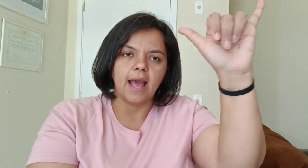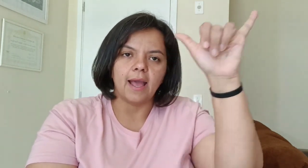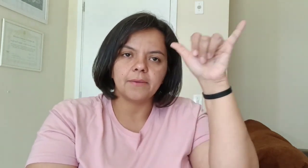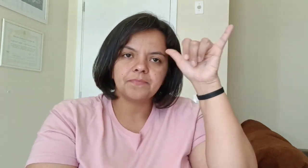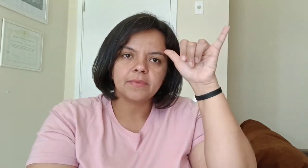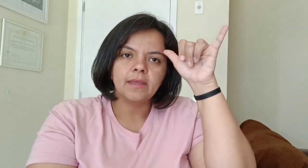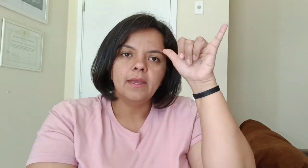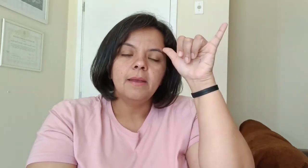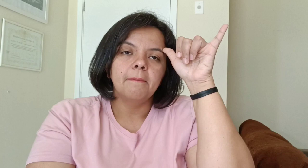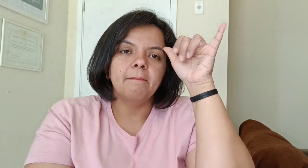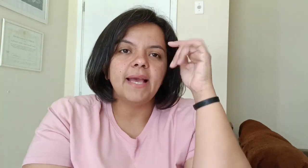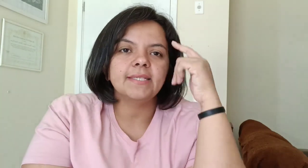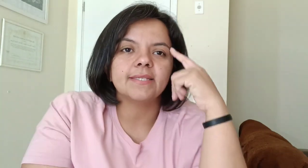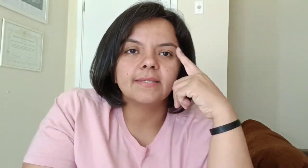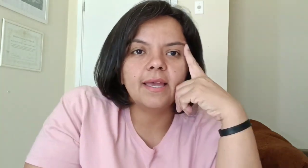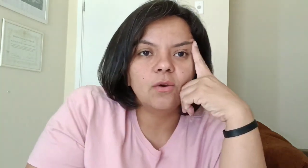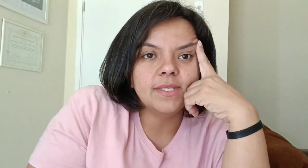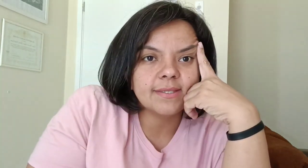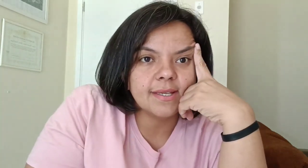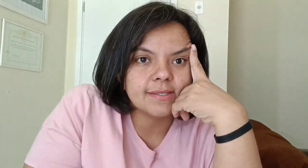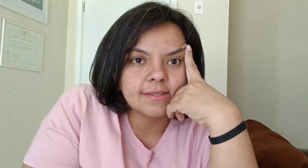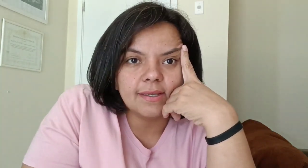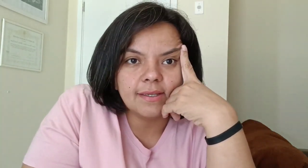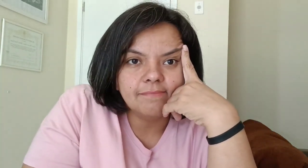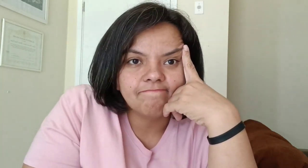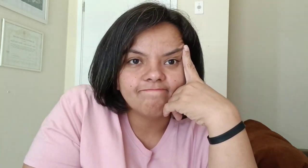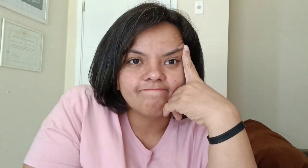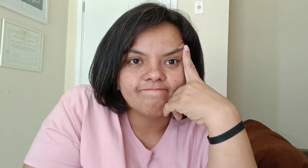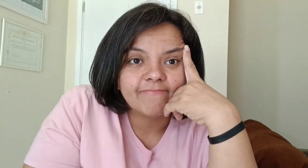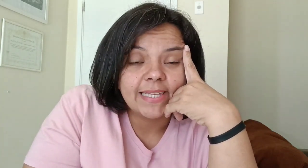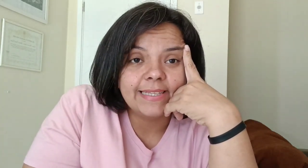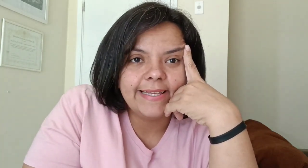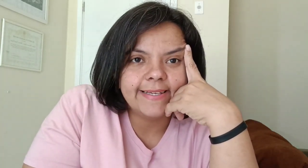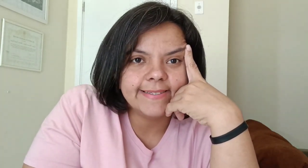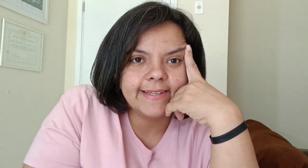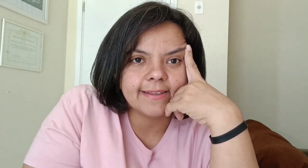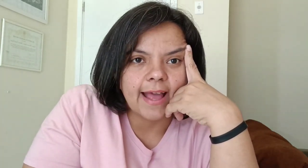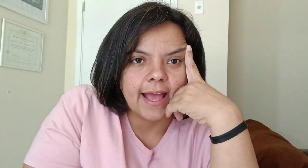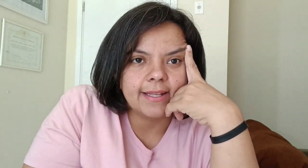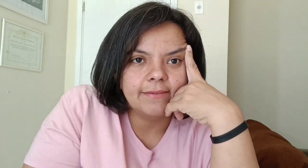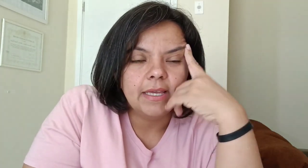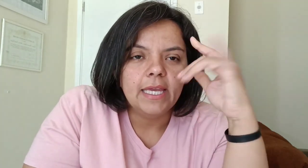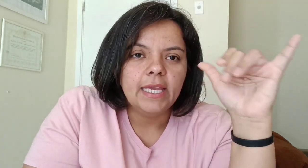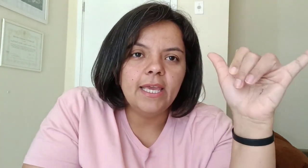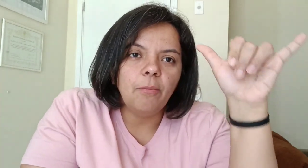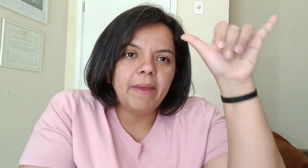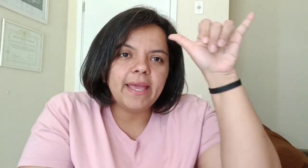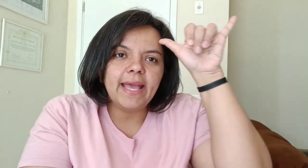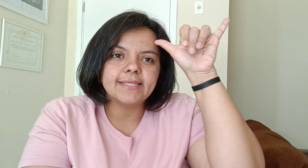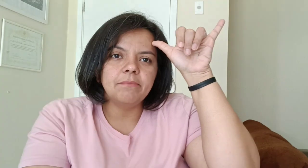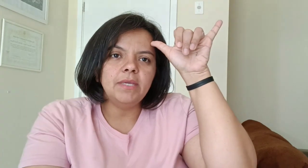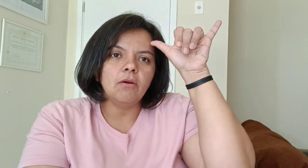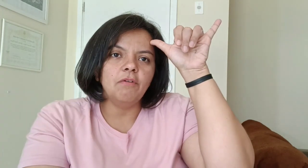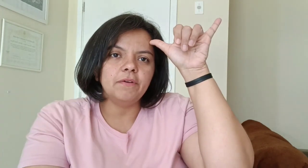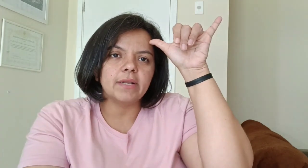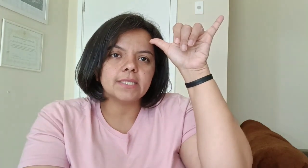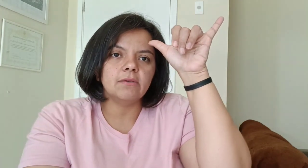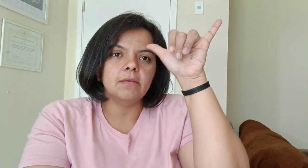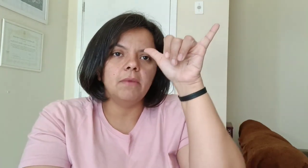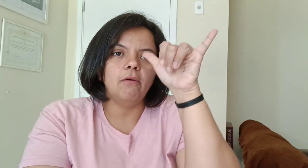evitar. Mas eu esqueci desse detalhe e eu peguei essa minha configuração de mão e